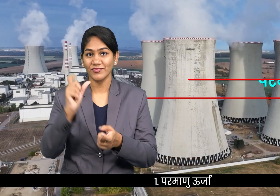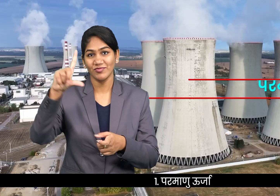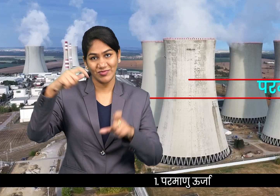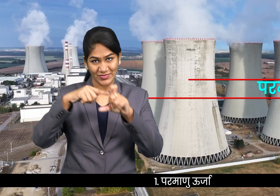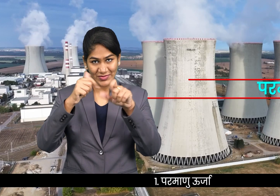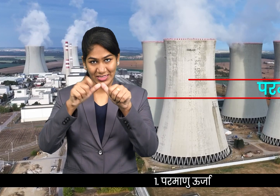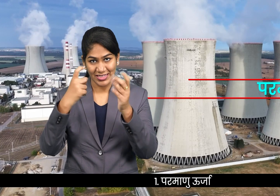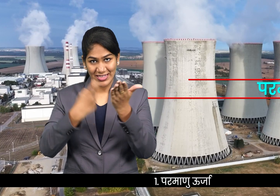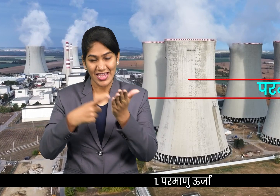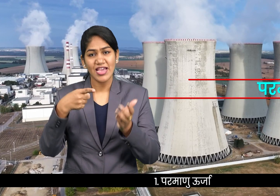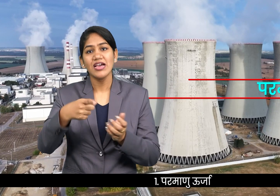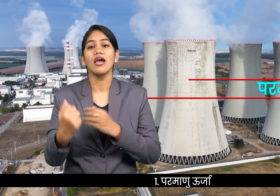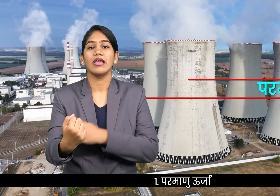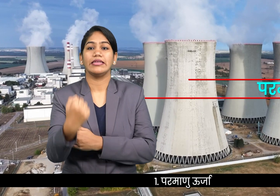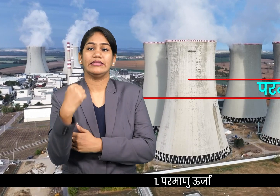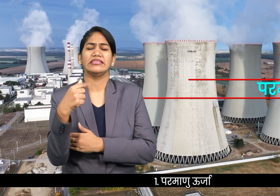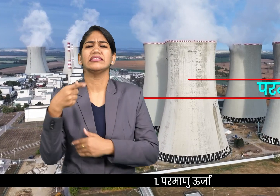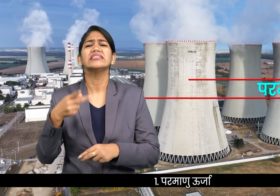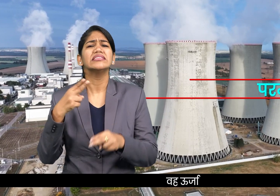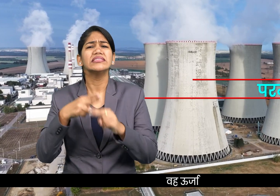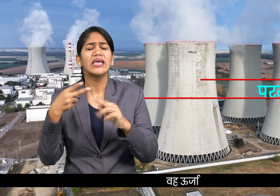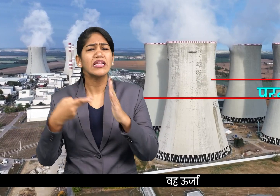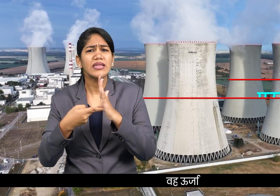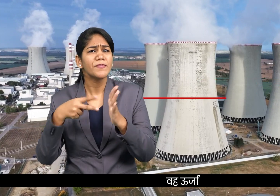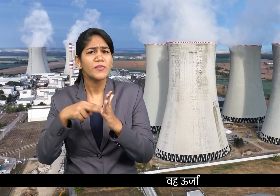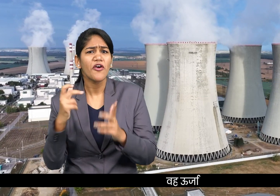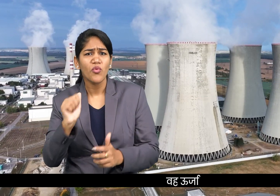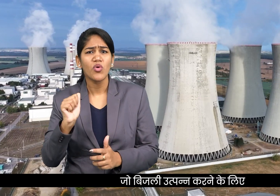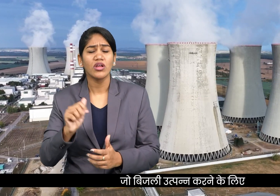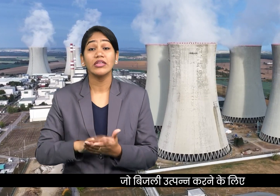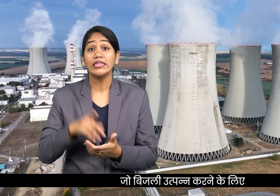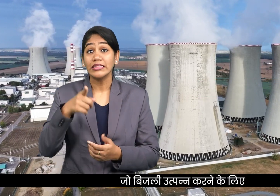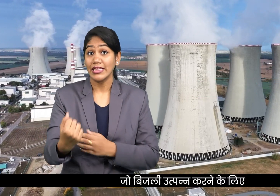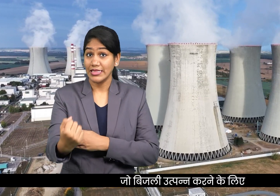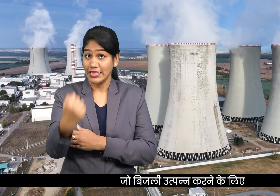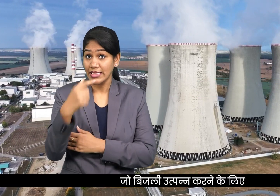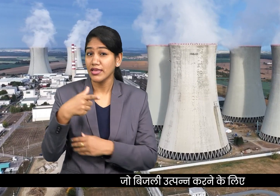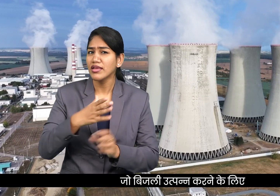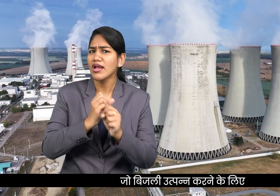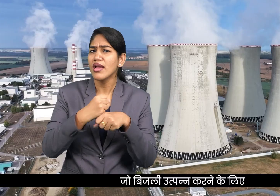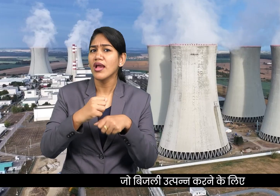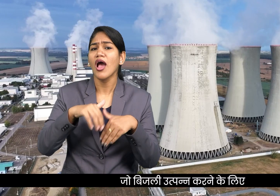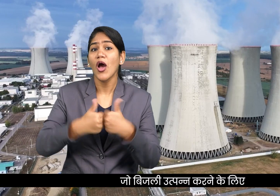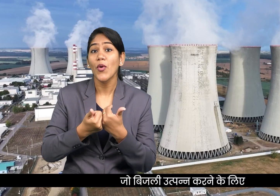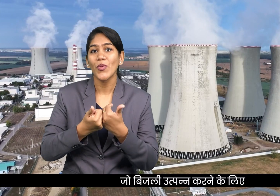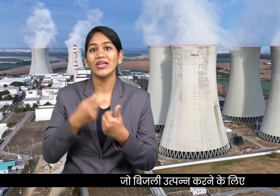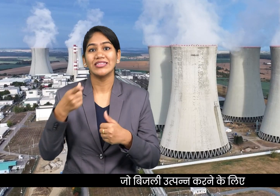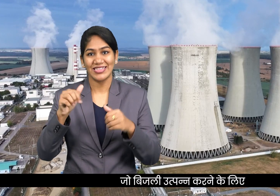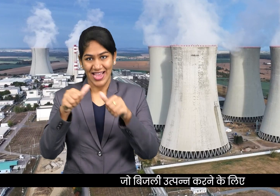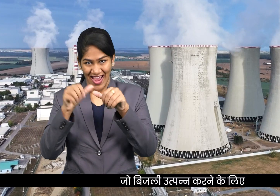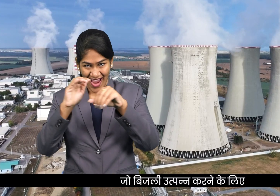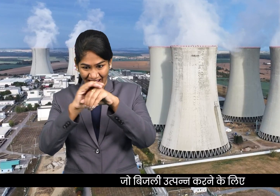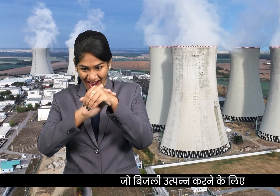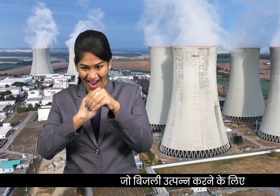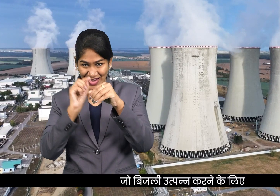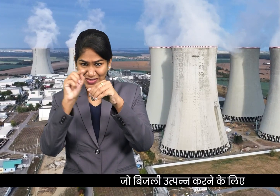1. परमाणु ऊर्जा वह ऊर्जा जो बिजली उत्पन्न करने के लिए